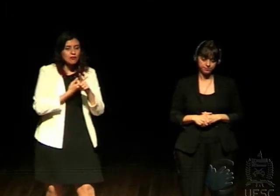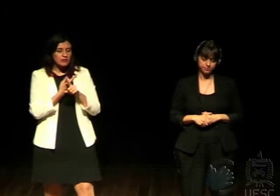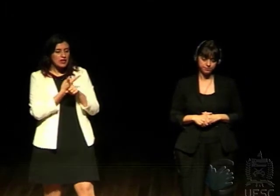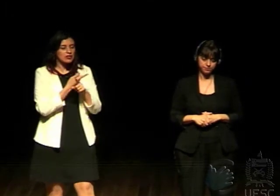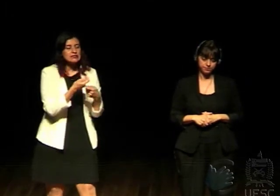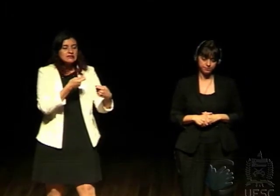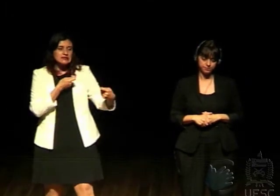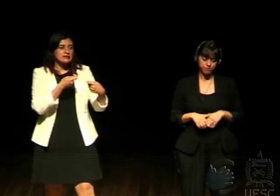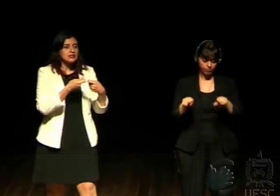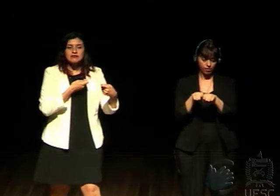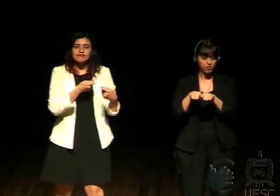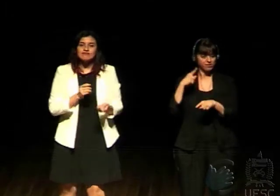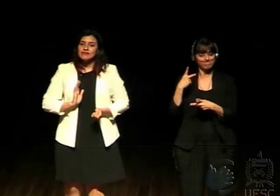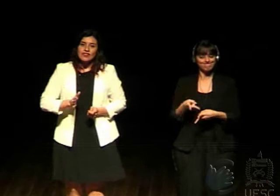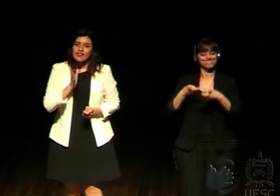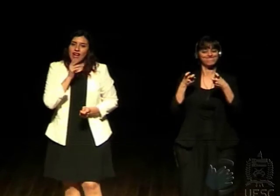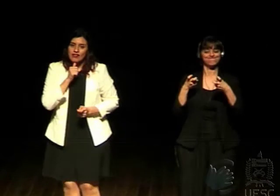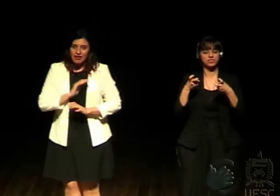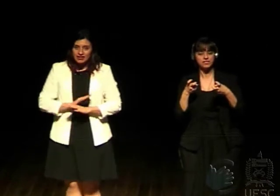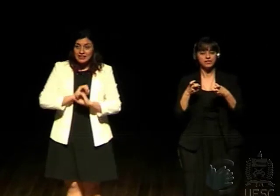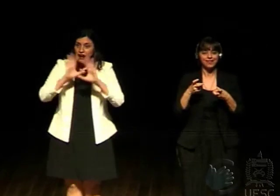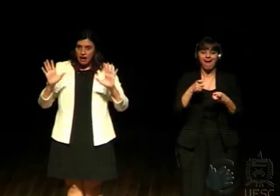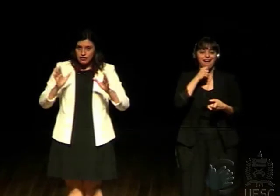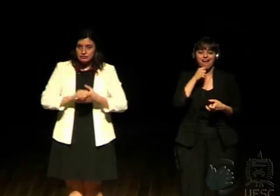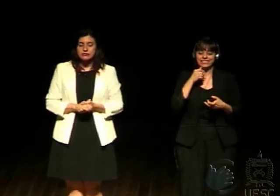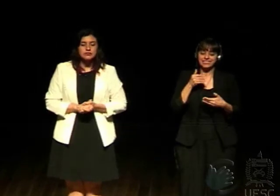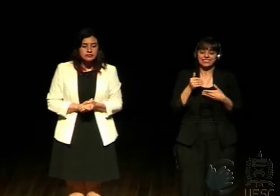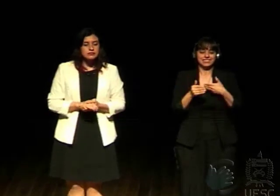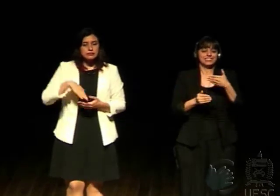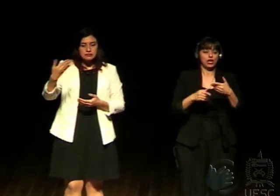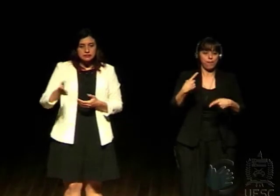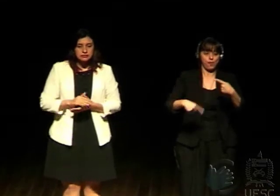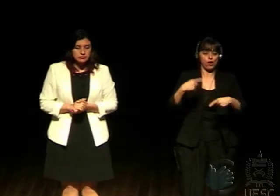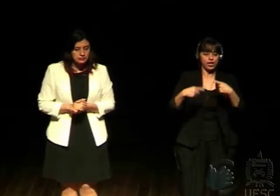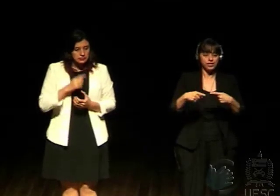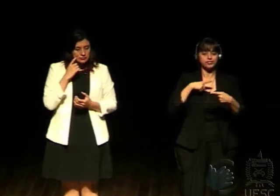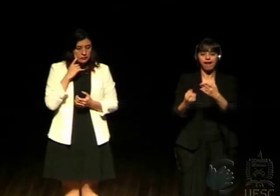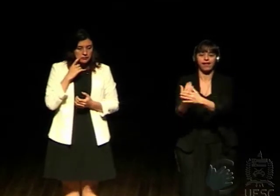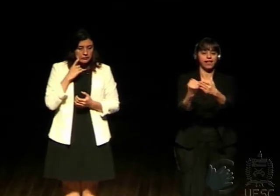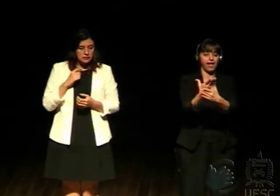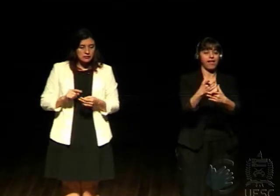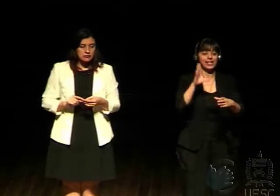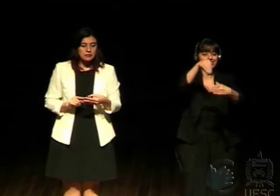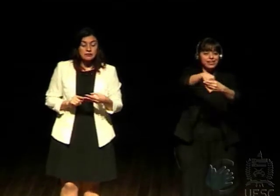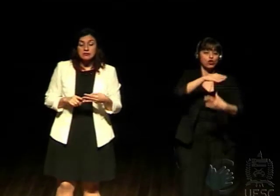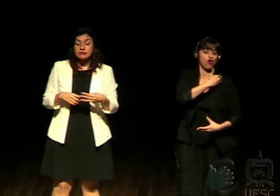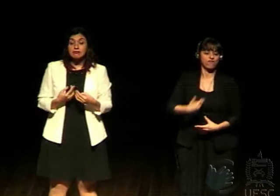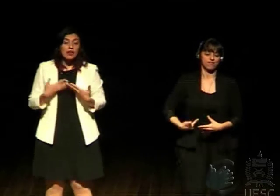No ha habido, no se han involucrado en las políticas que va generando el gobierno, por